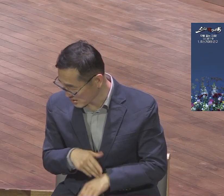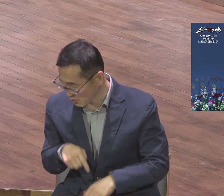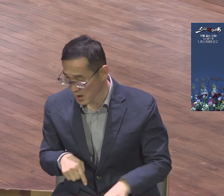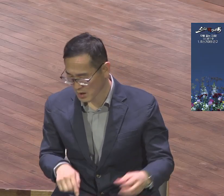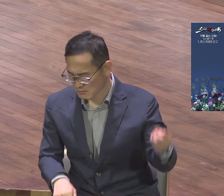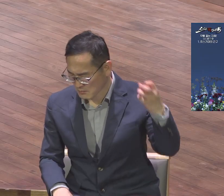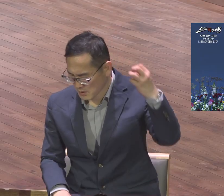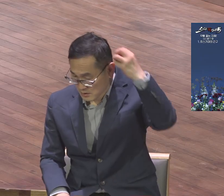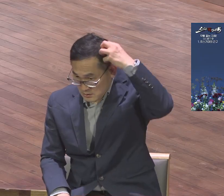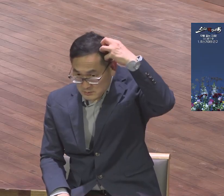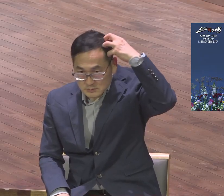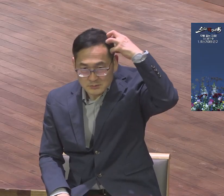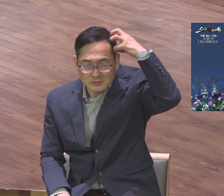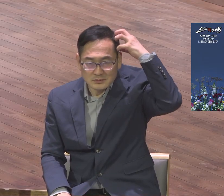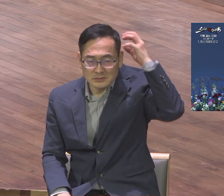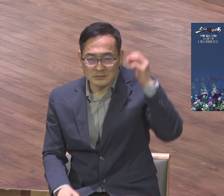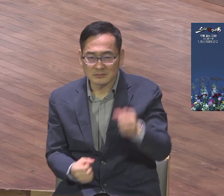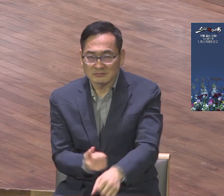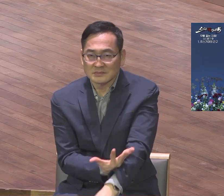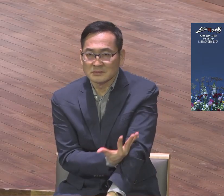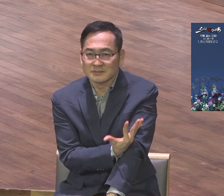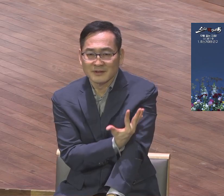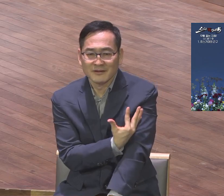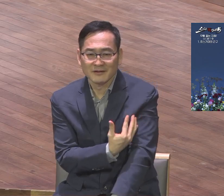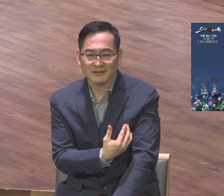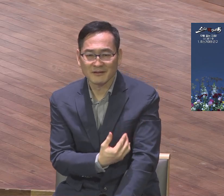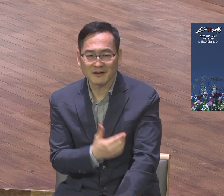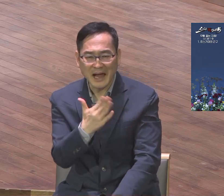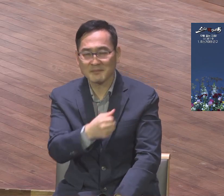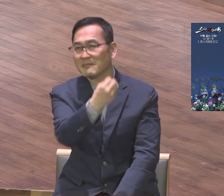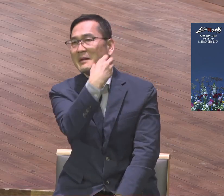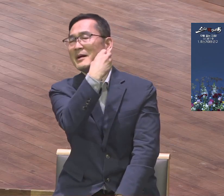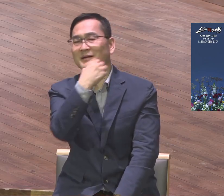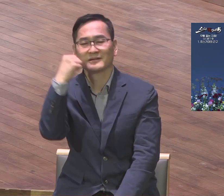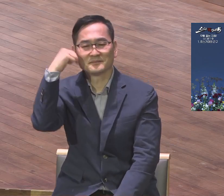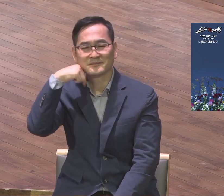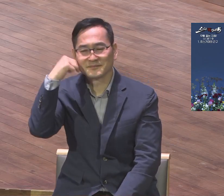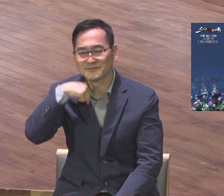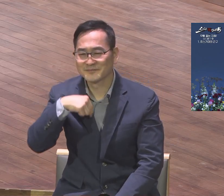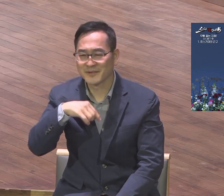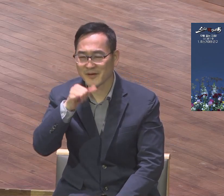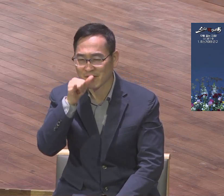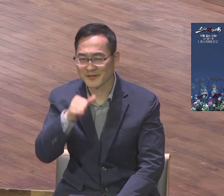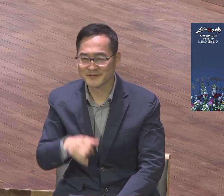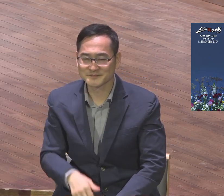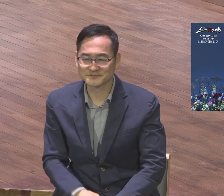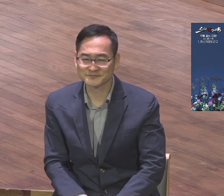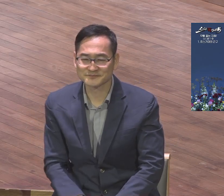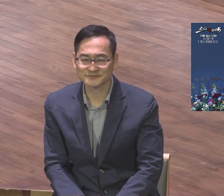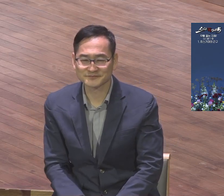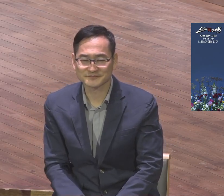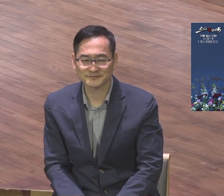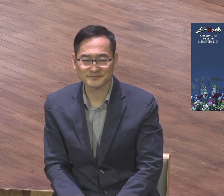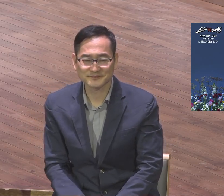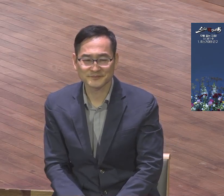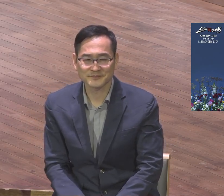같아요. 여러분, 하나님 앞에 무릎 꿇는 특권이 있습니다. 에?